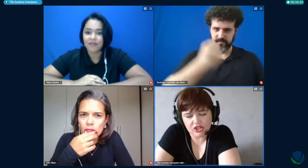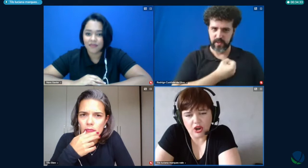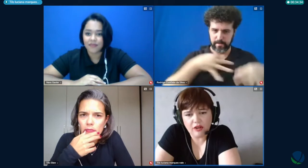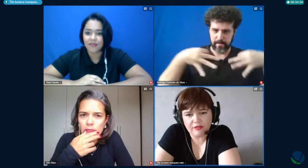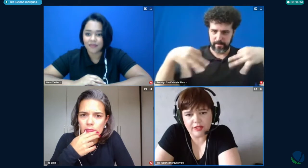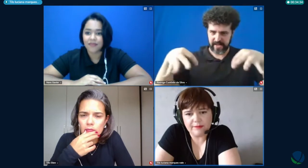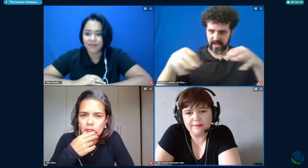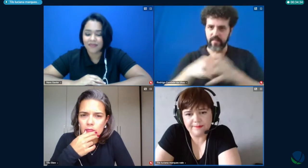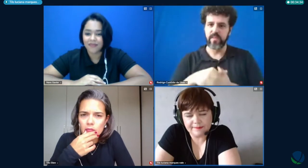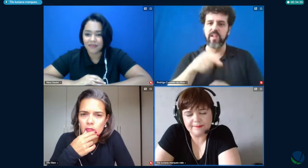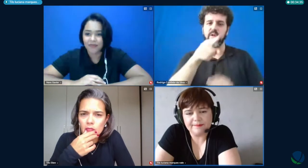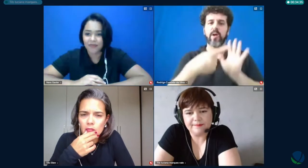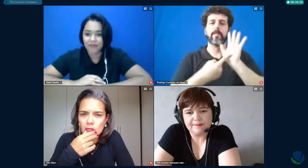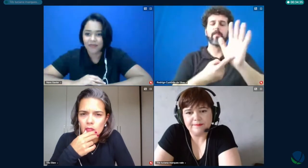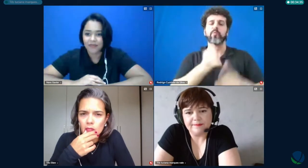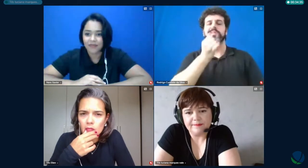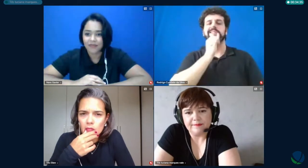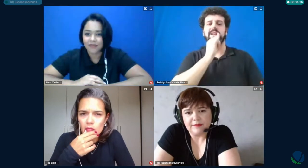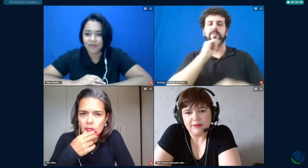129,